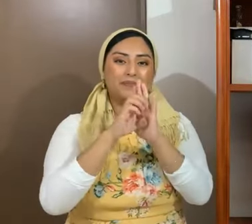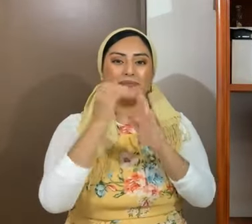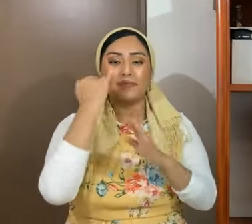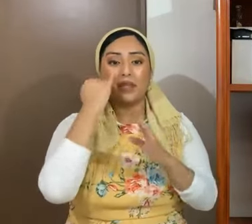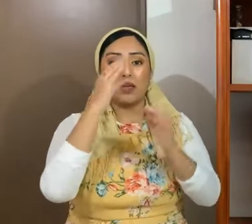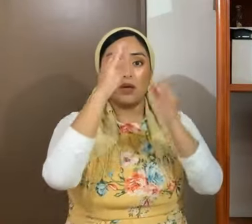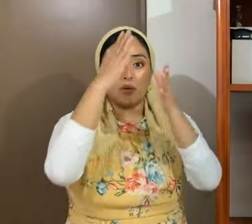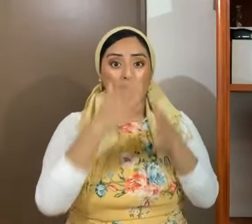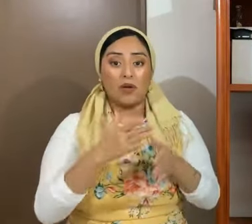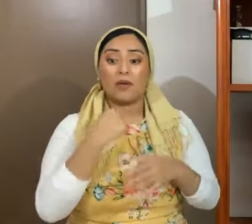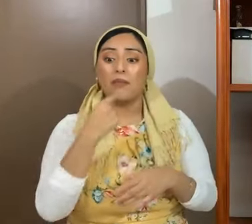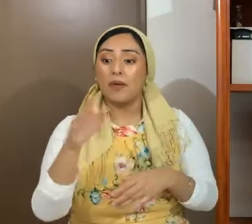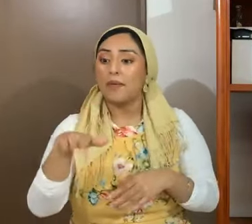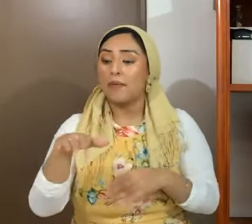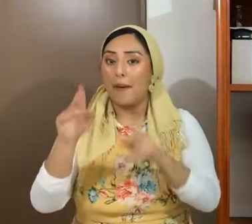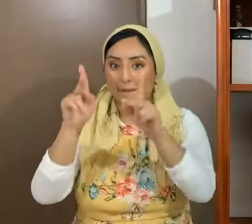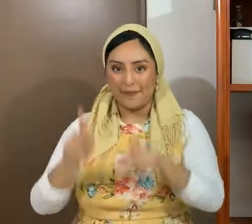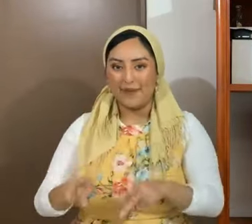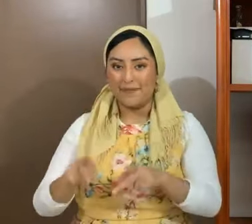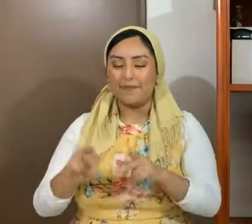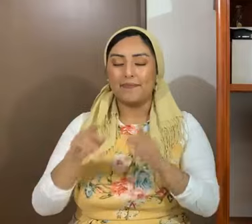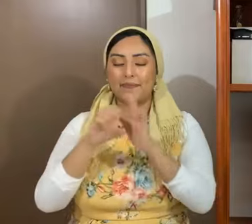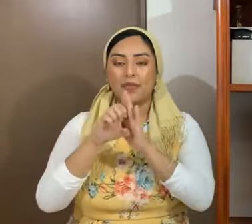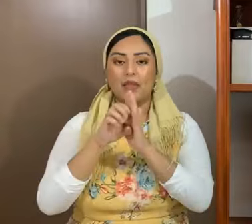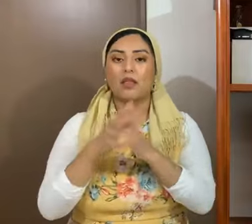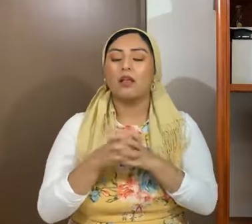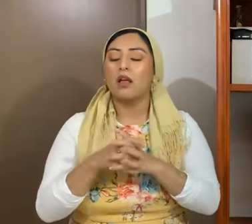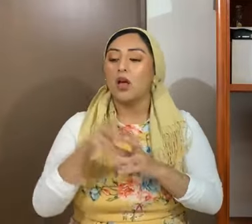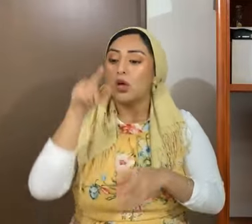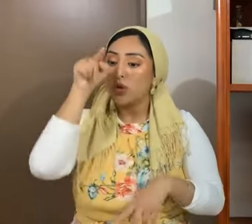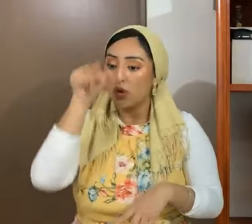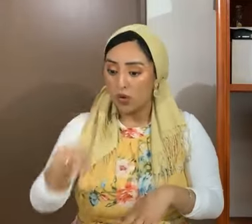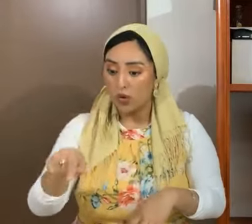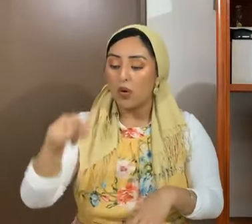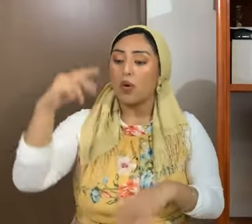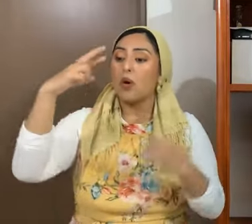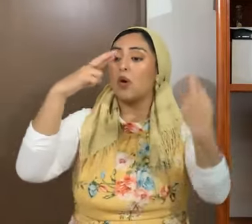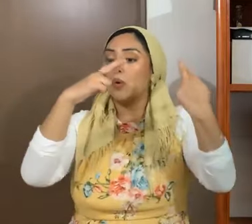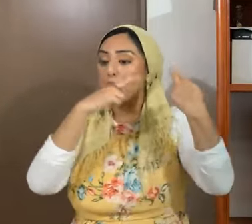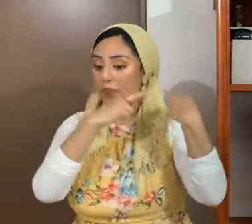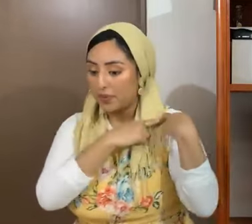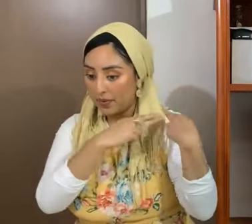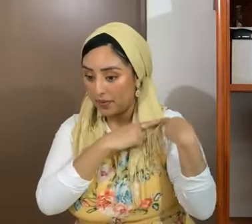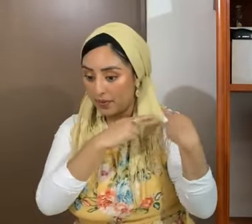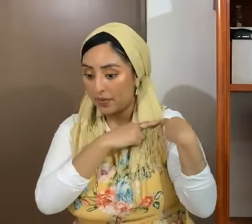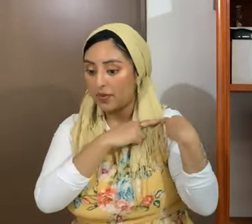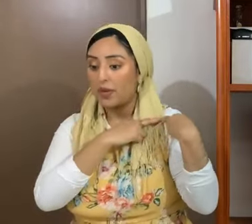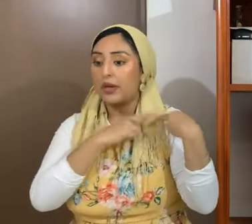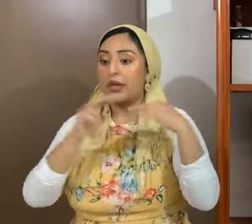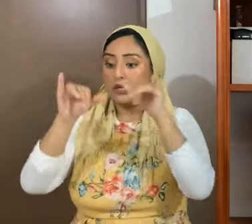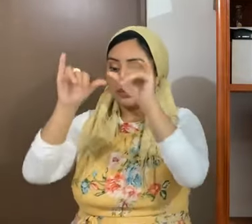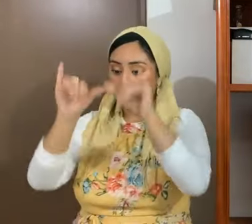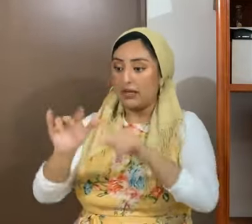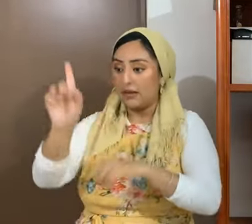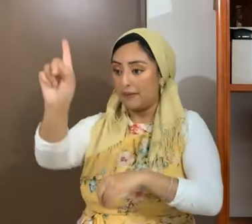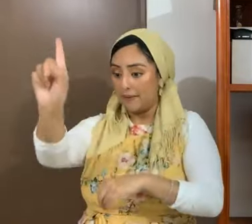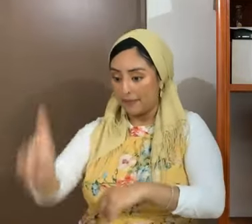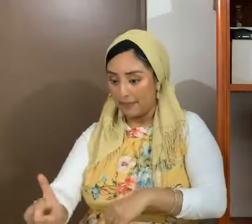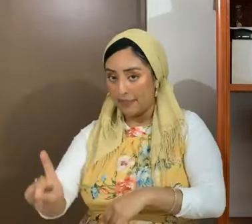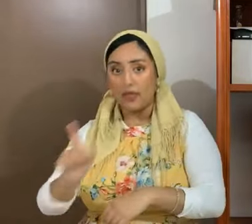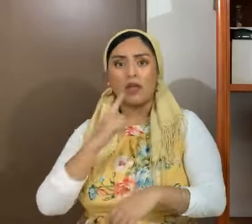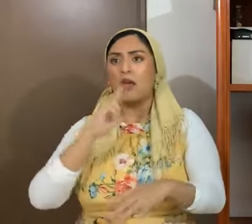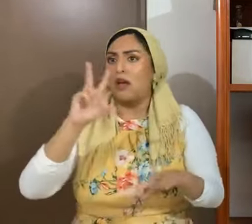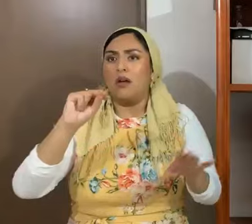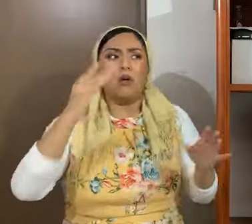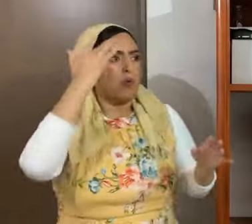un roe le dice a una persona, a un ajo, a un congregante, tú vas a estar ser el encargado de quedarte en la puerta, y él dice,